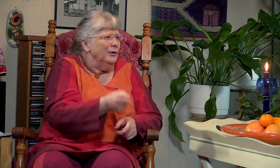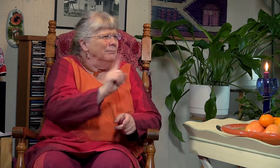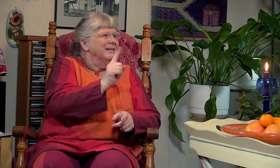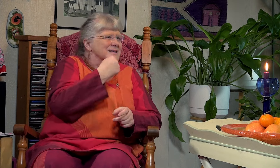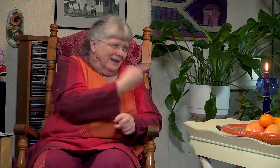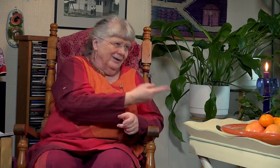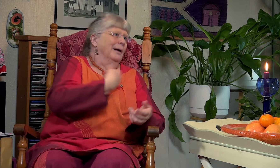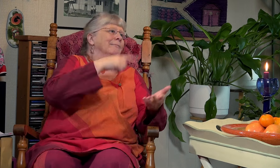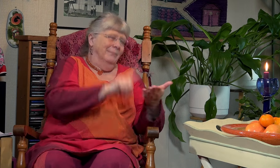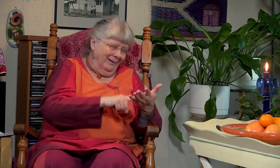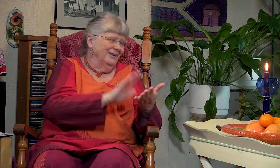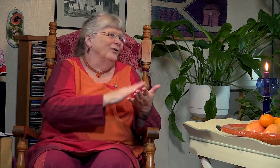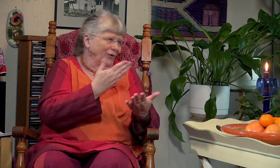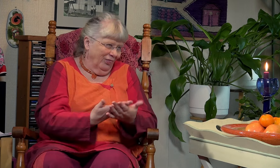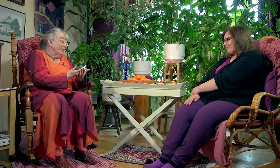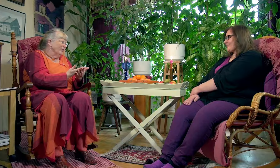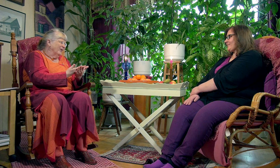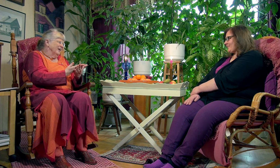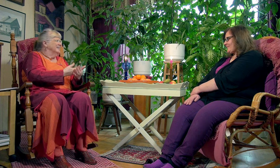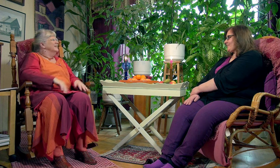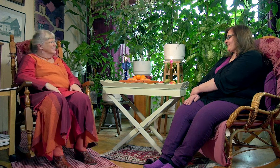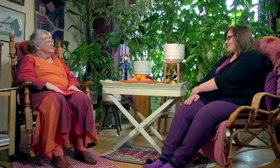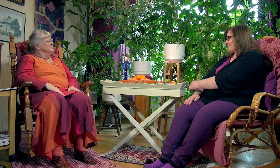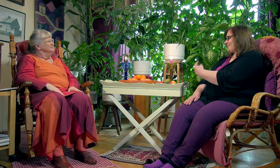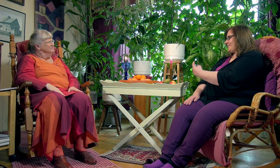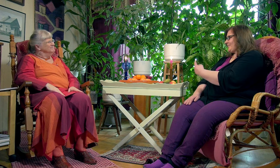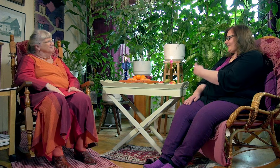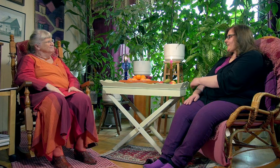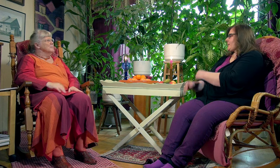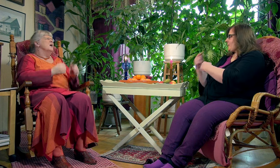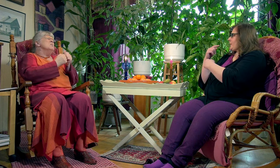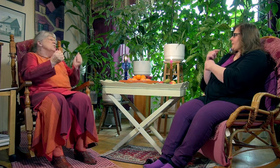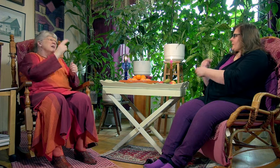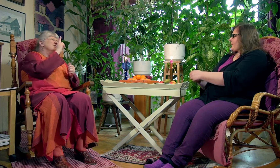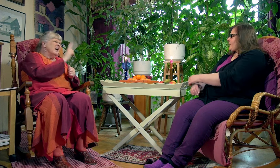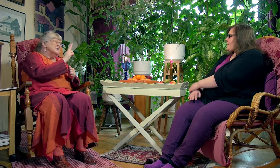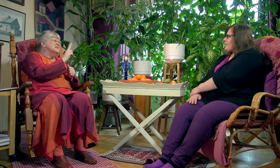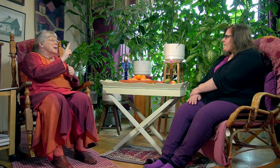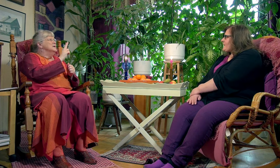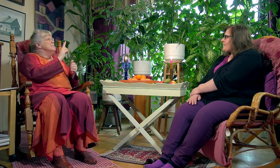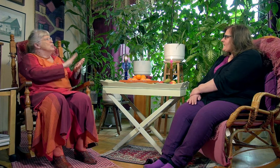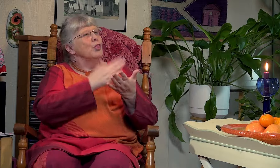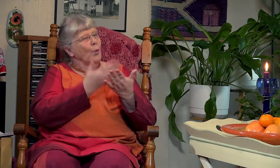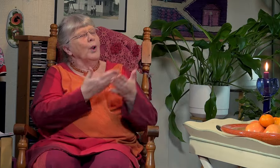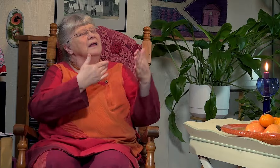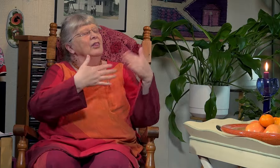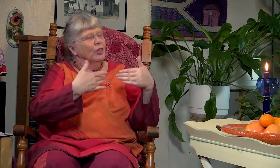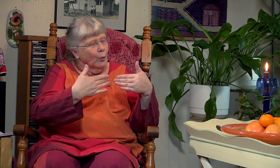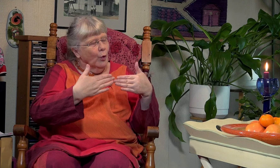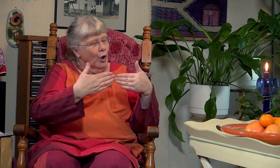kun vanhemmat halusivat tietää, mitä niissä sanotaan, niin mun oli pakko olla heille tulkkina. Mutta niin kuin